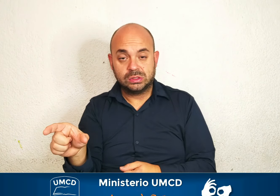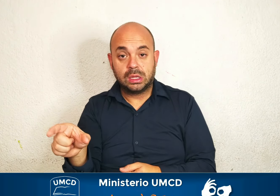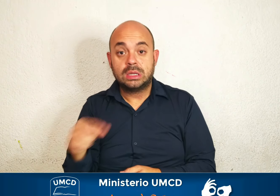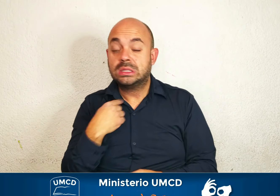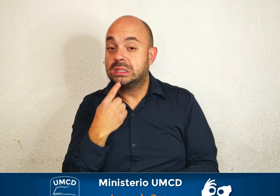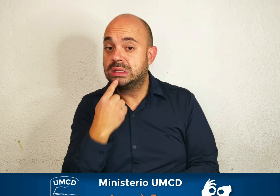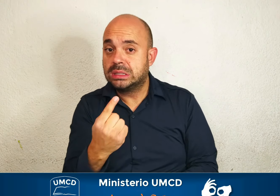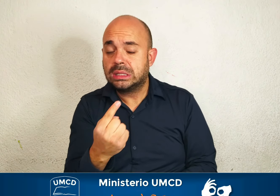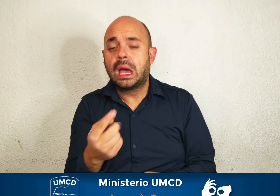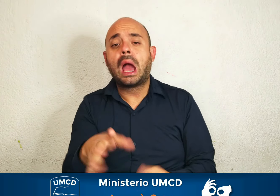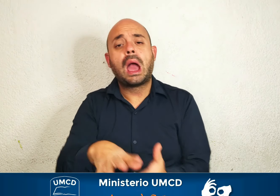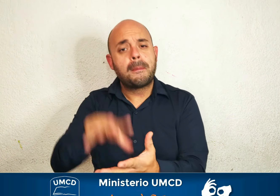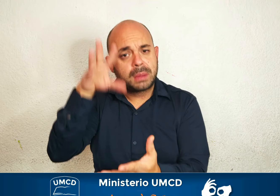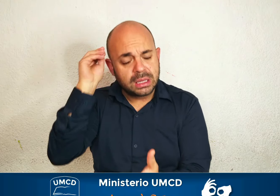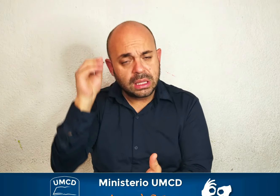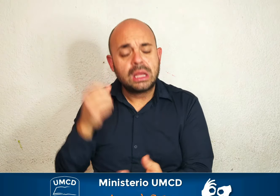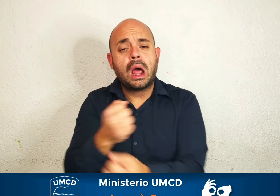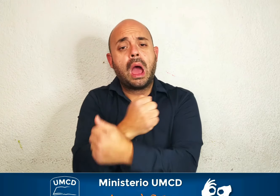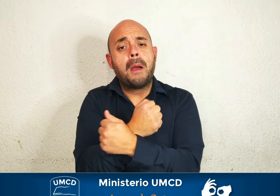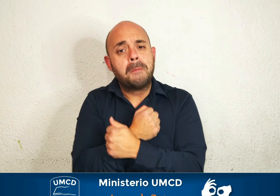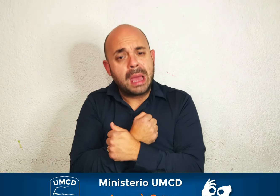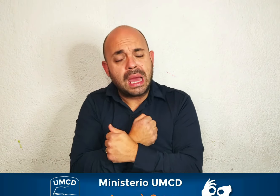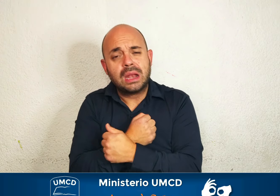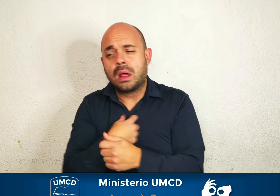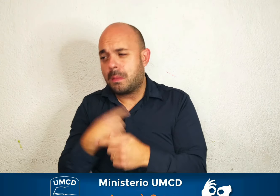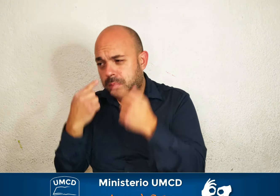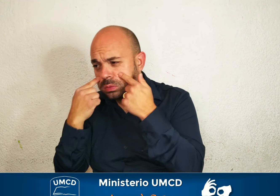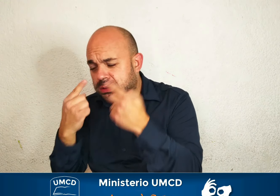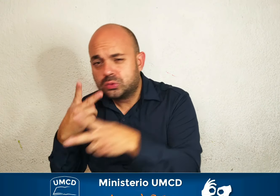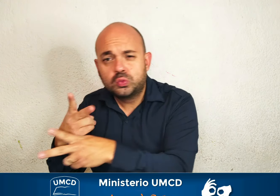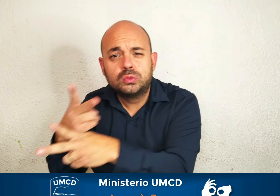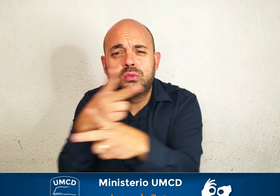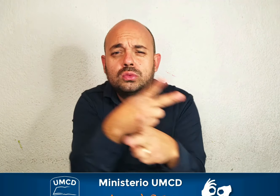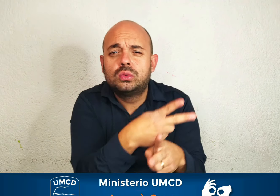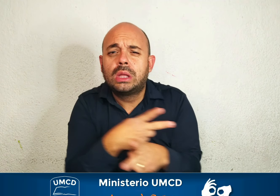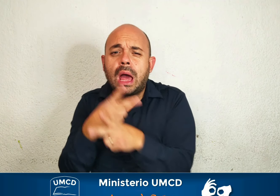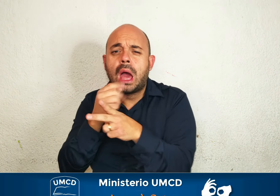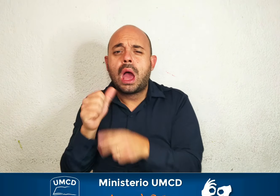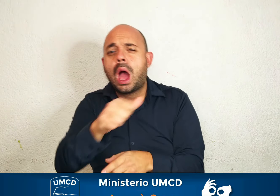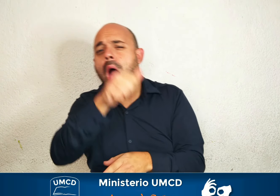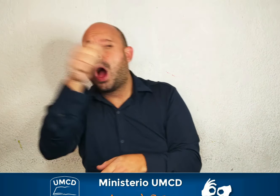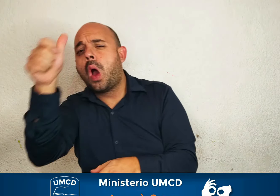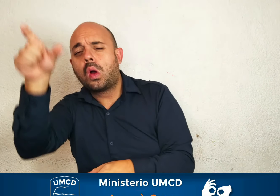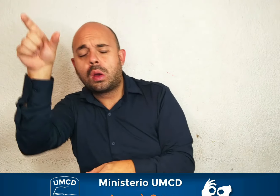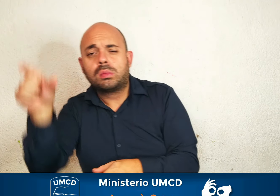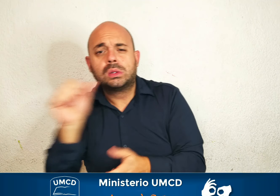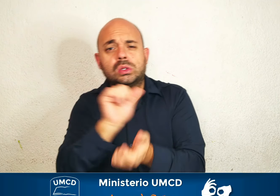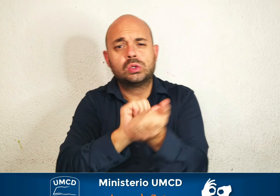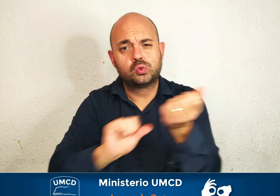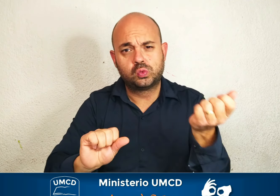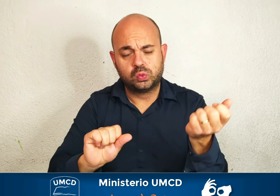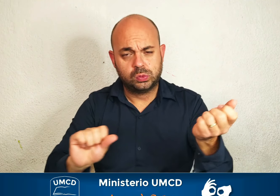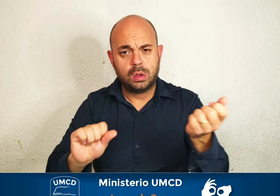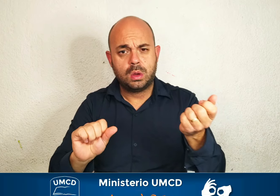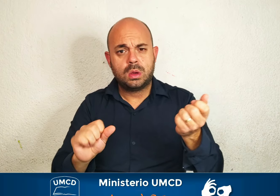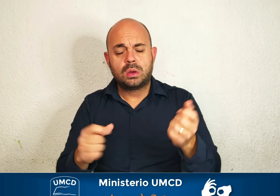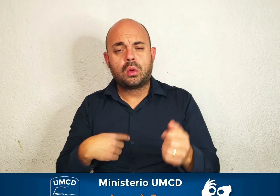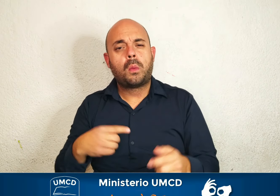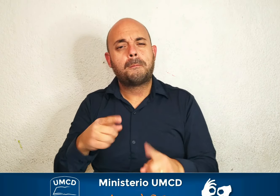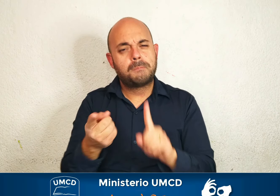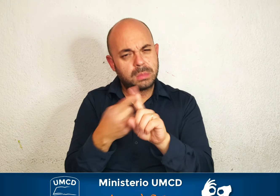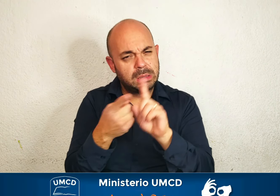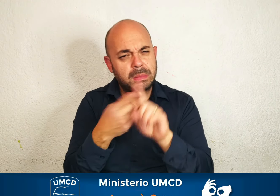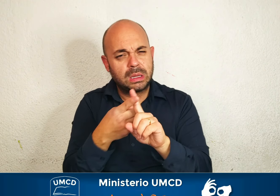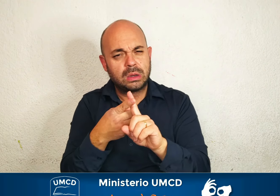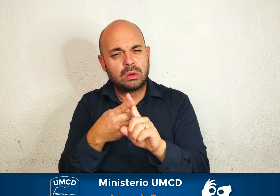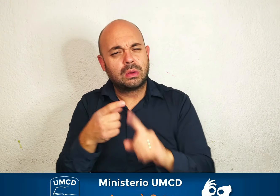tercera parte, que es amar al prójimo. Cuando yo reconozco que el Señor es el Señor de todo, el amo de todo, y